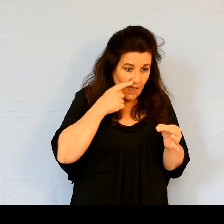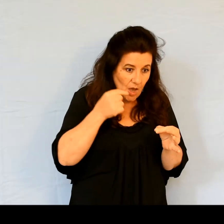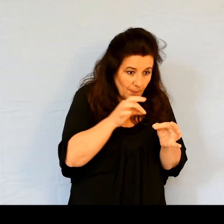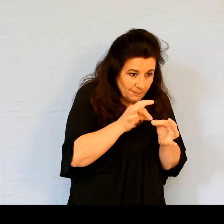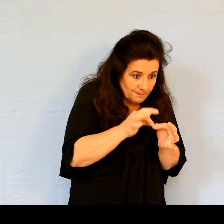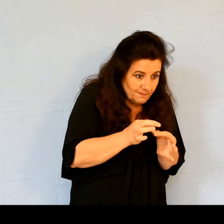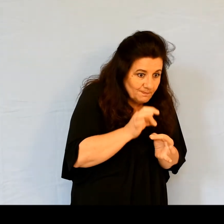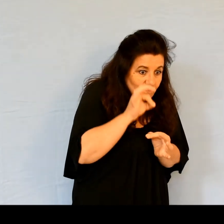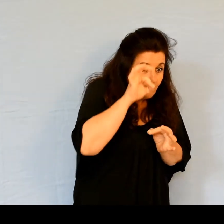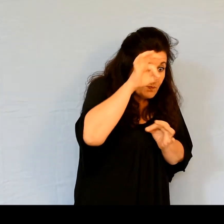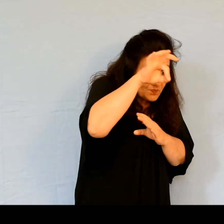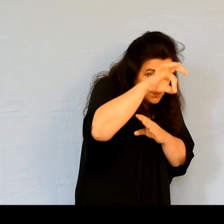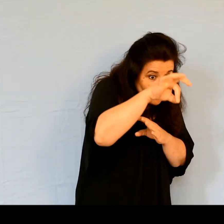son champ.